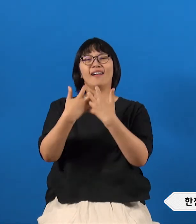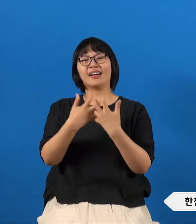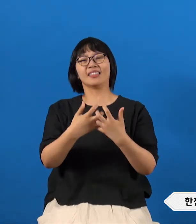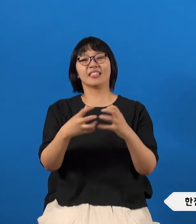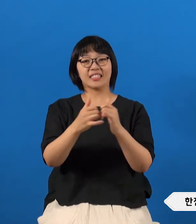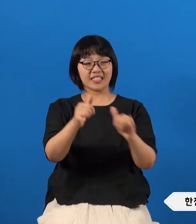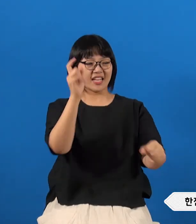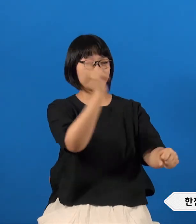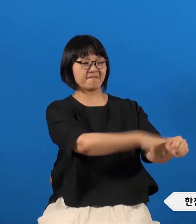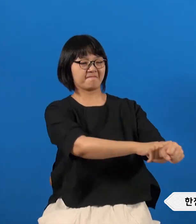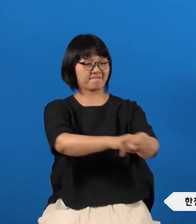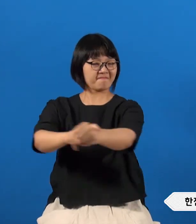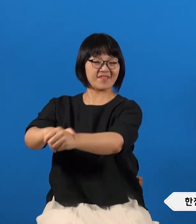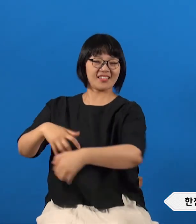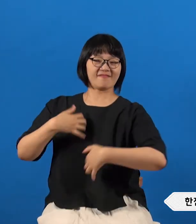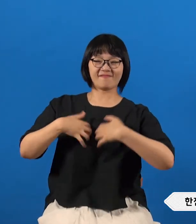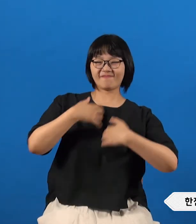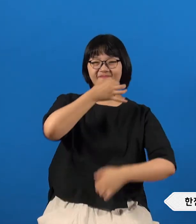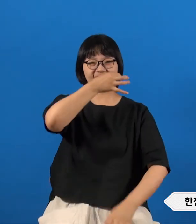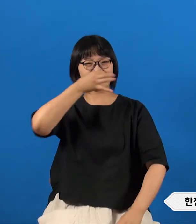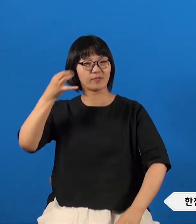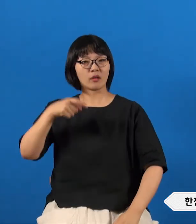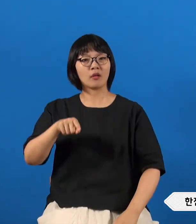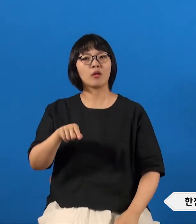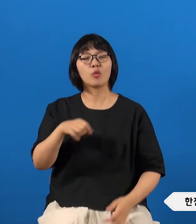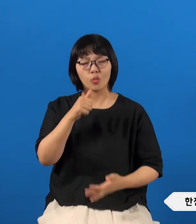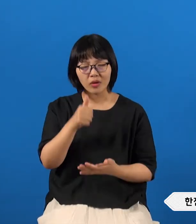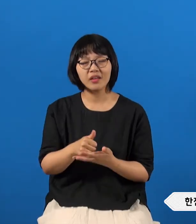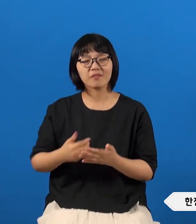잡아 가두면서 쾌감을 느꼈던 거 회개하고,